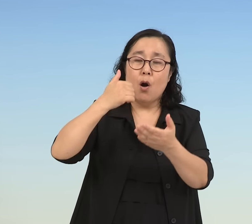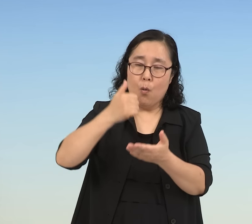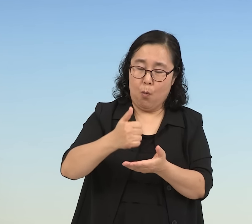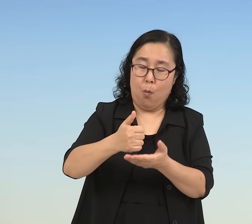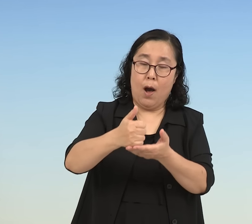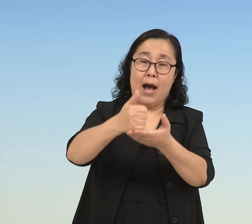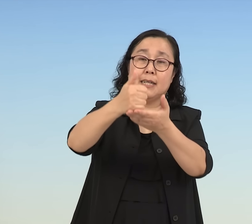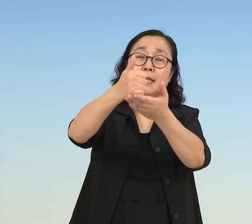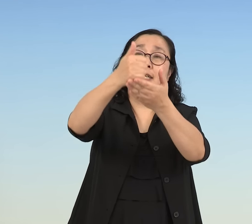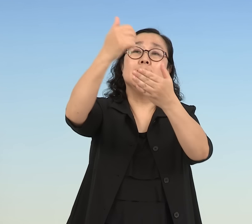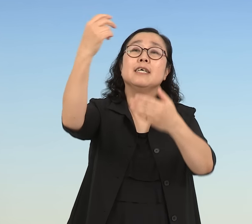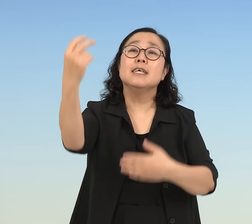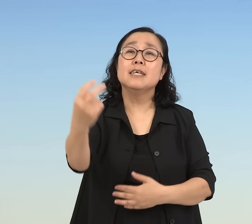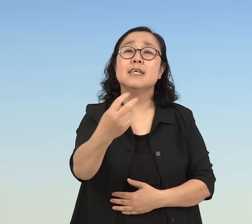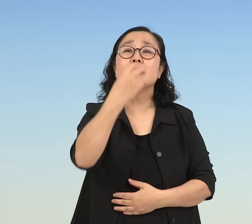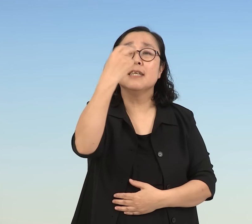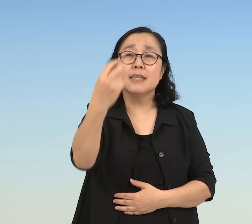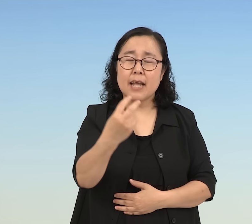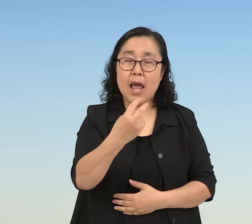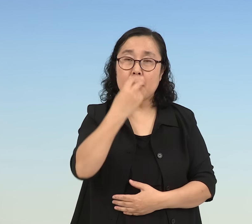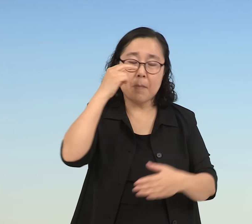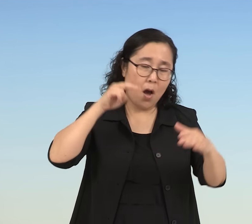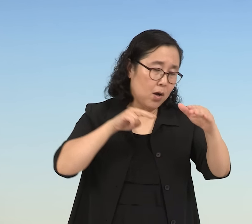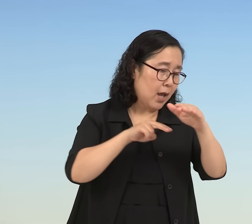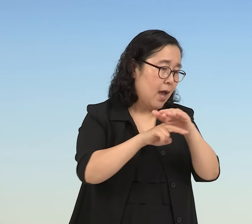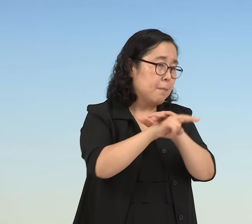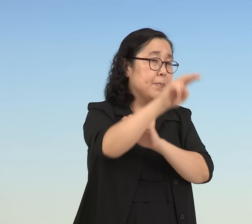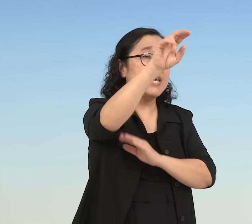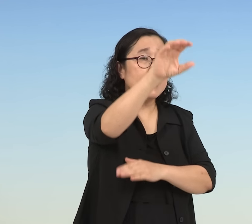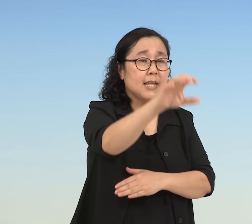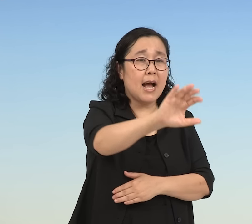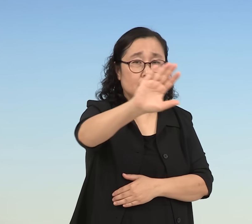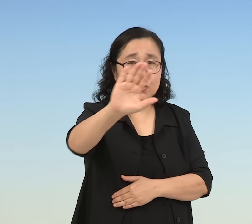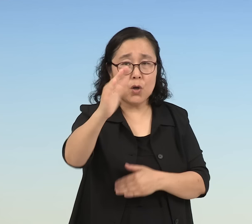여호와는 생명의 피난처시네.